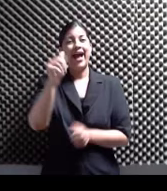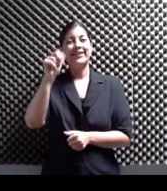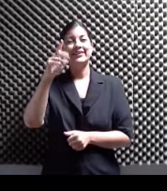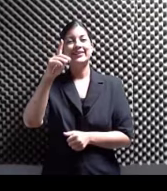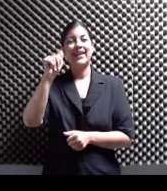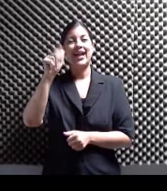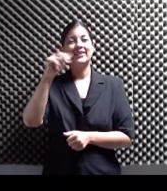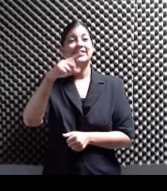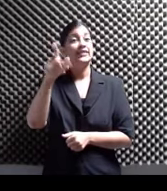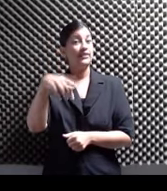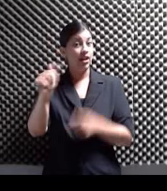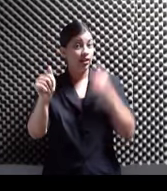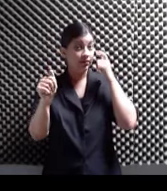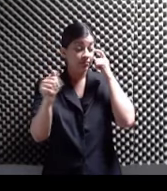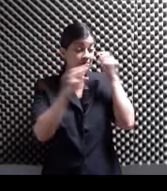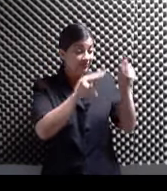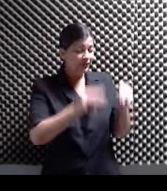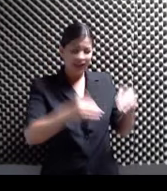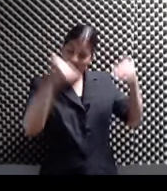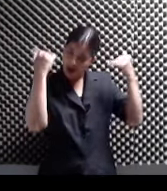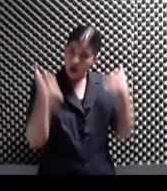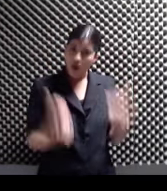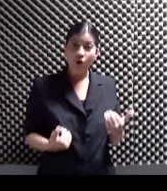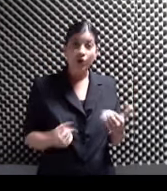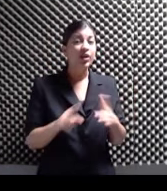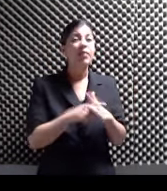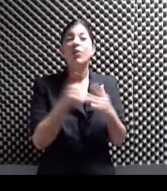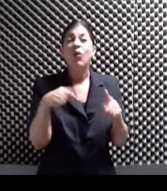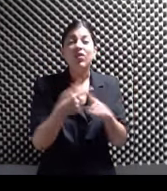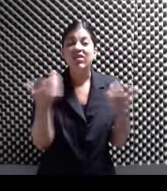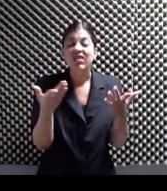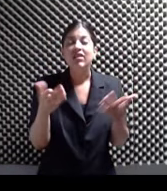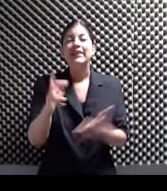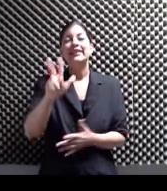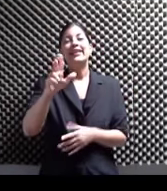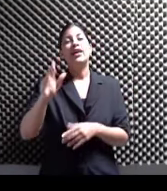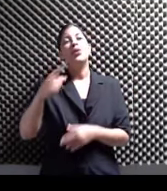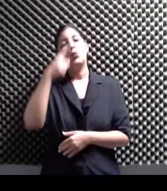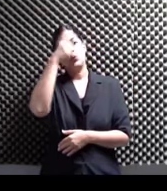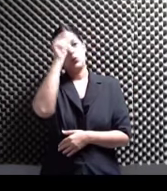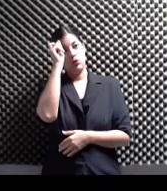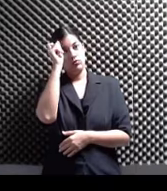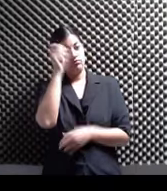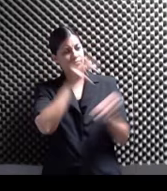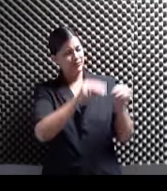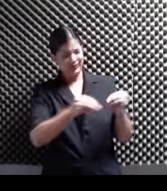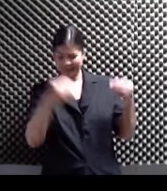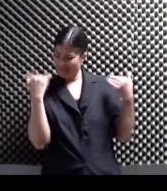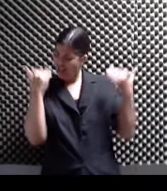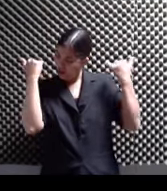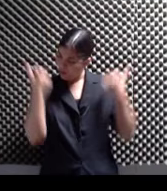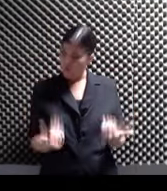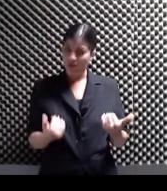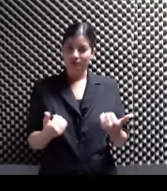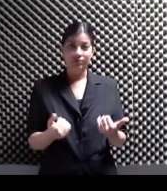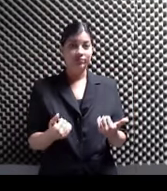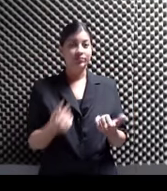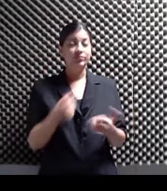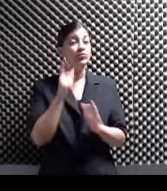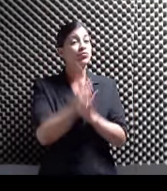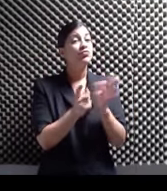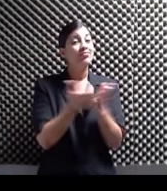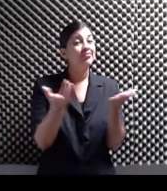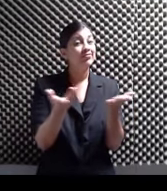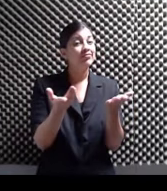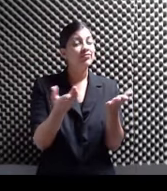tienes que matricular ya, porque eso empieza ya, mira, el 3 de junio. Y te tienes que matricular ya, corriendo. El horario va a